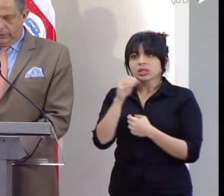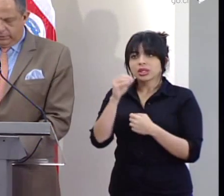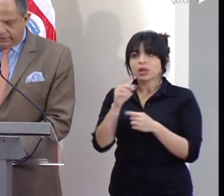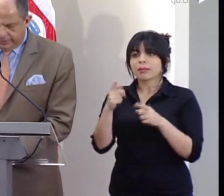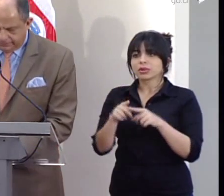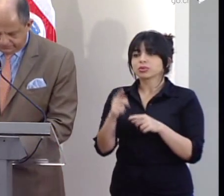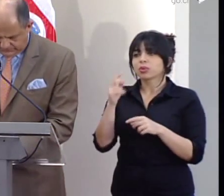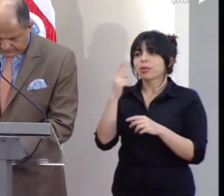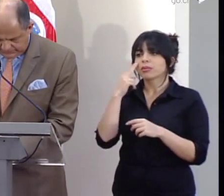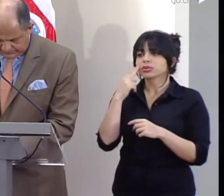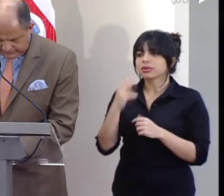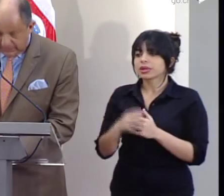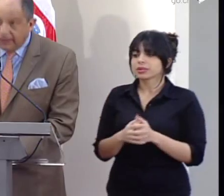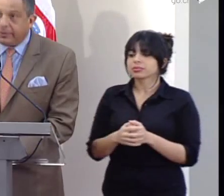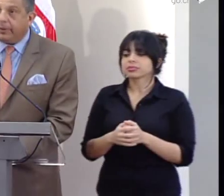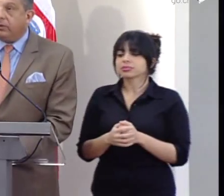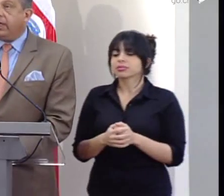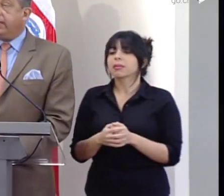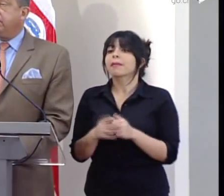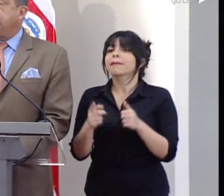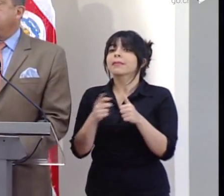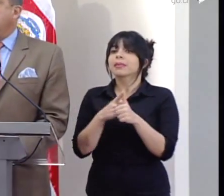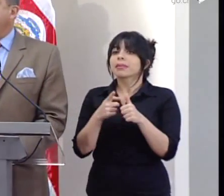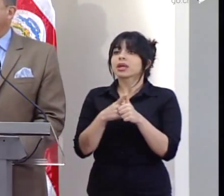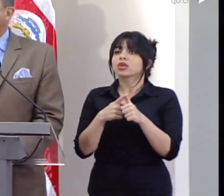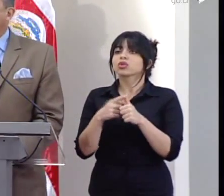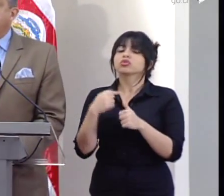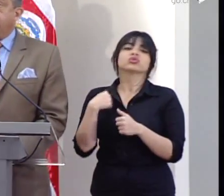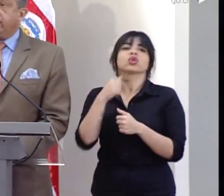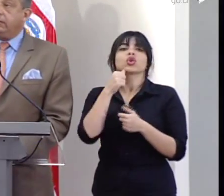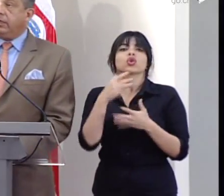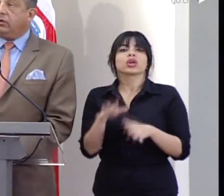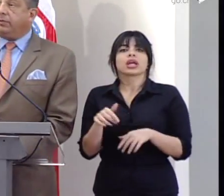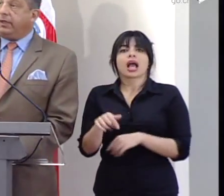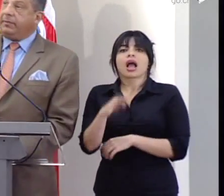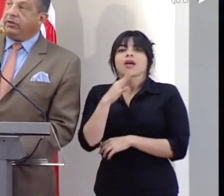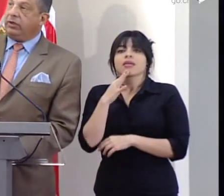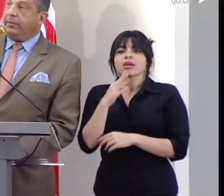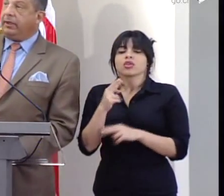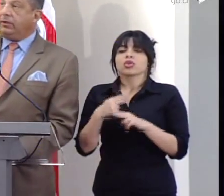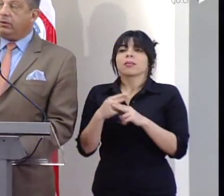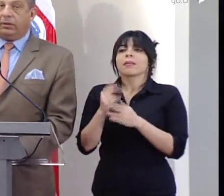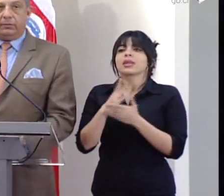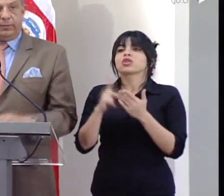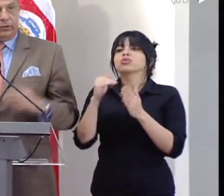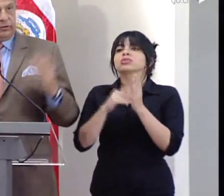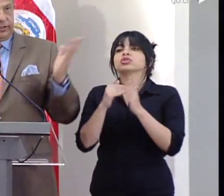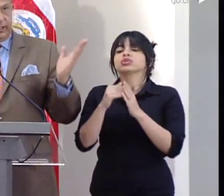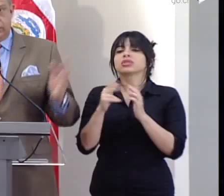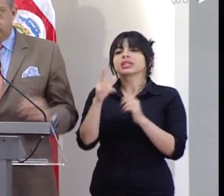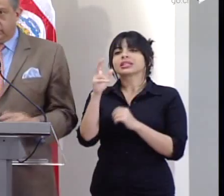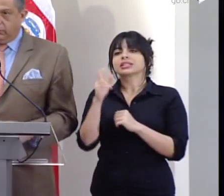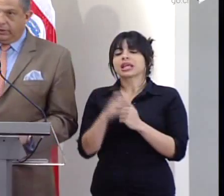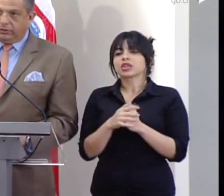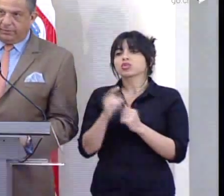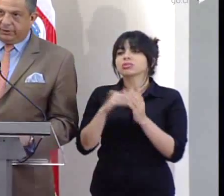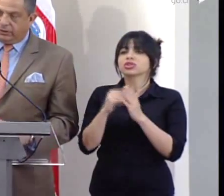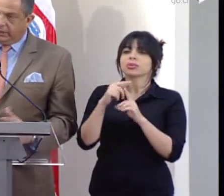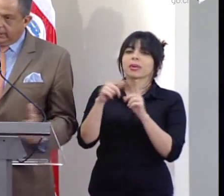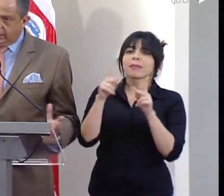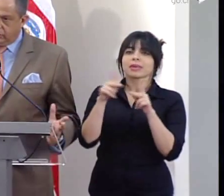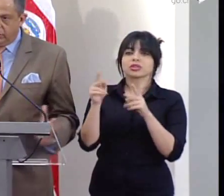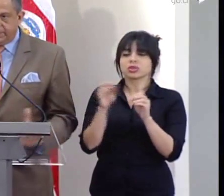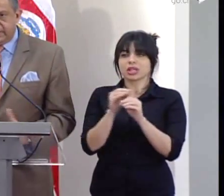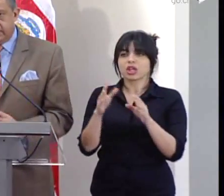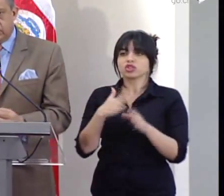sucedió? Bueno, vamos a ver. En primer lugar, yo no quisiera aquí hablar en nombre del 1,5 millones, del 1.300.000, de 1 millón de